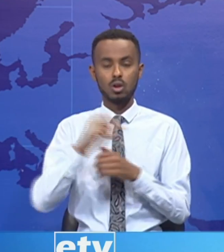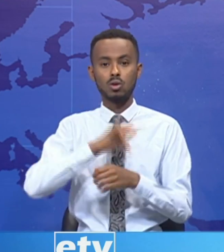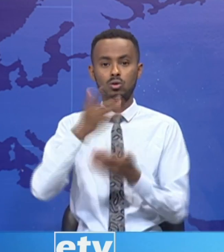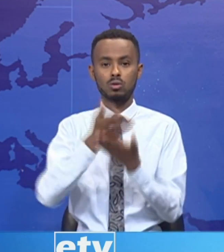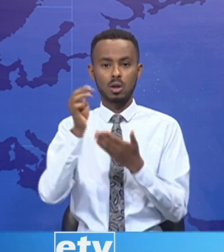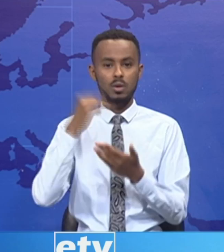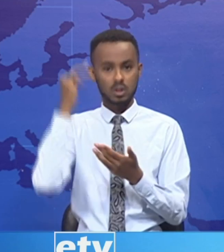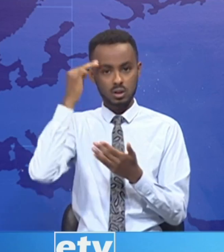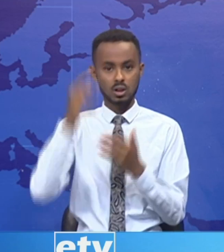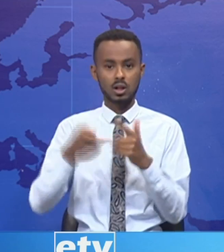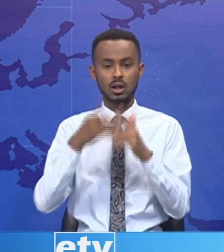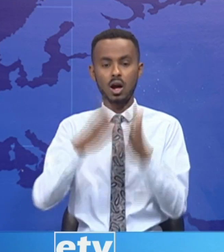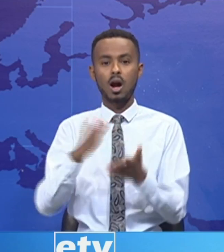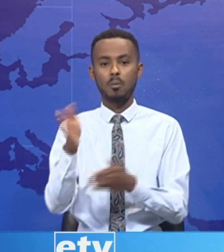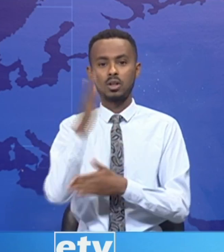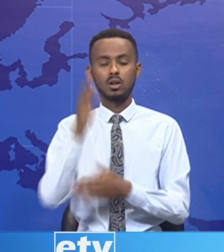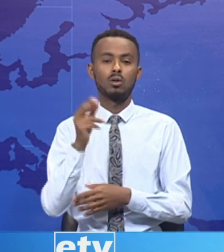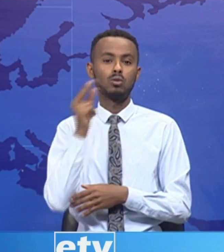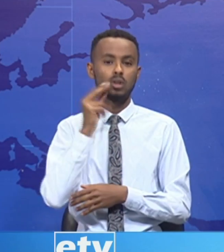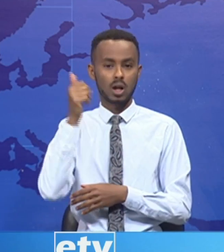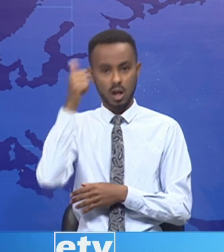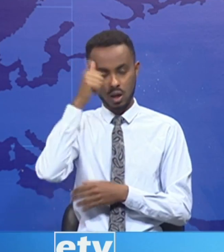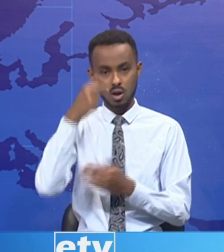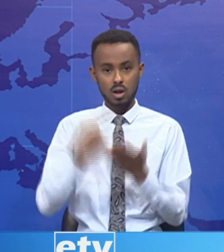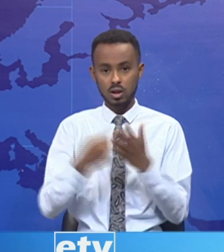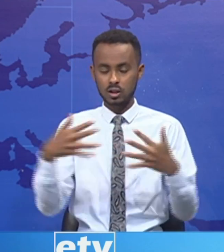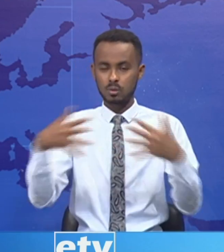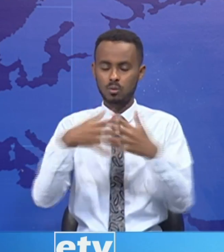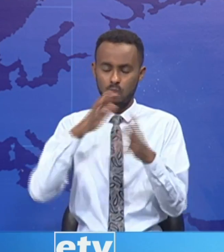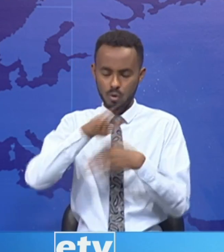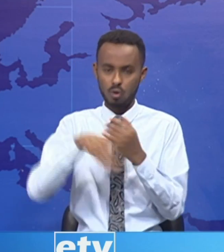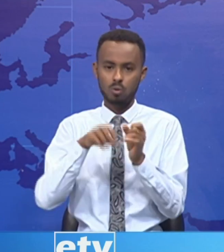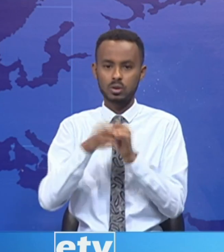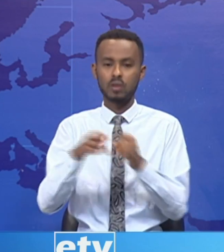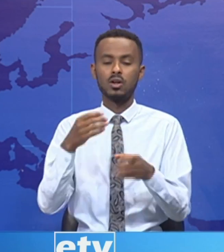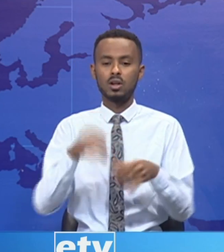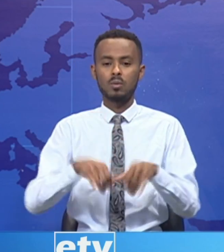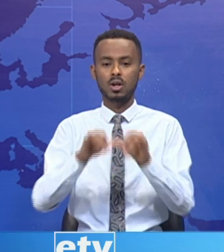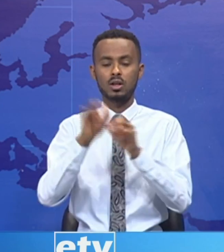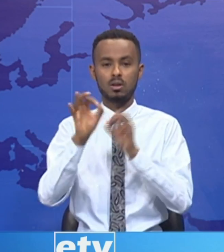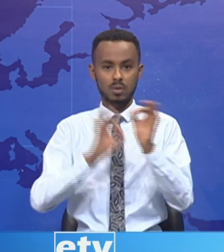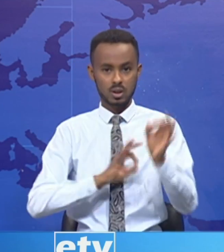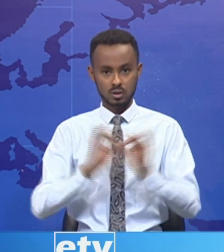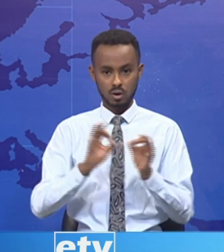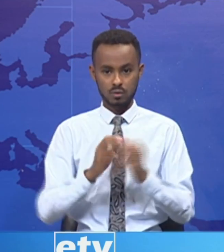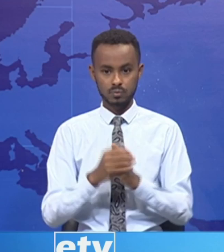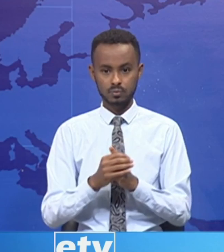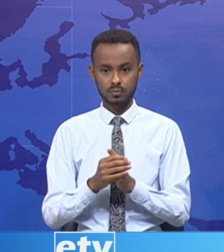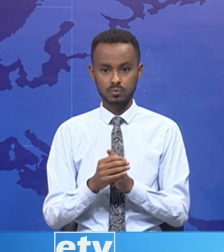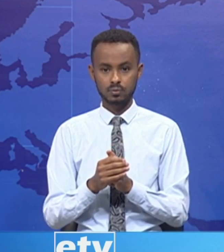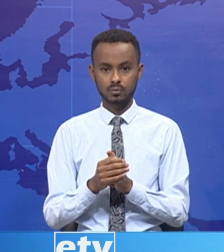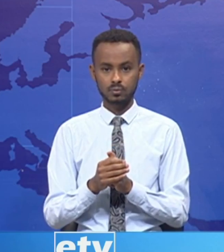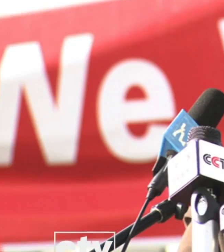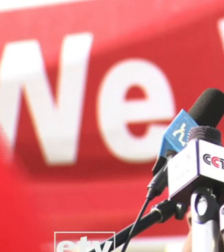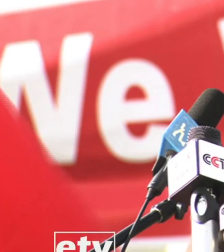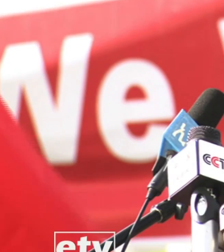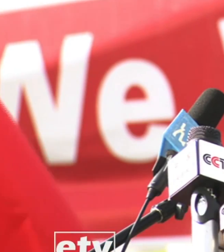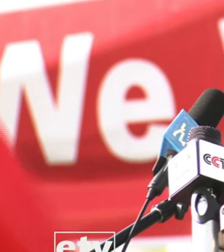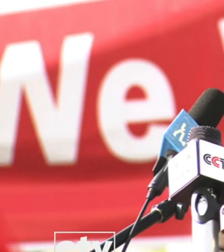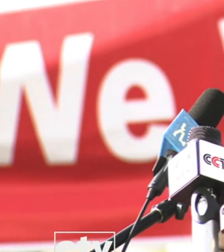ጉዳይ ሚኒስትር ዴኤታ አምባሳደር ብርቱካን አያ ነው። ይህ ትብብር በሁሉም መስክ እንደሚቀጥል ገልጸዋል።